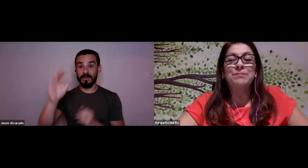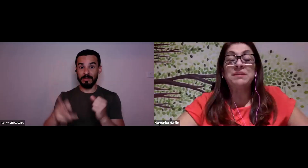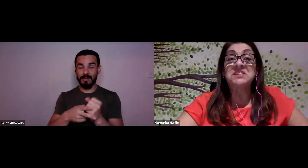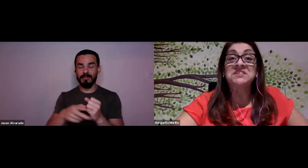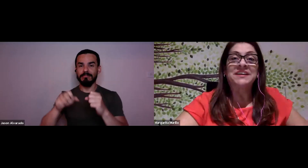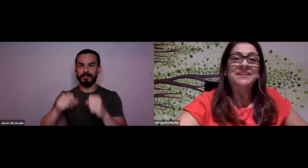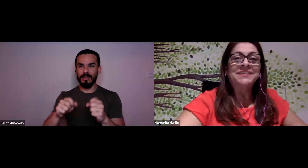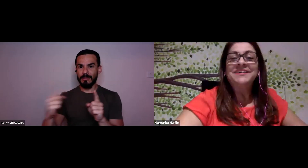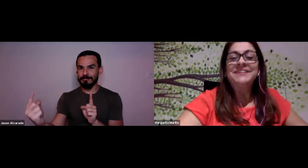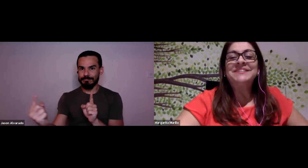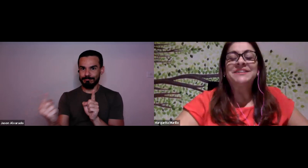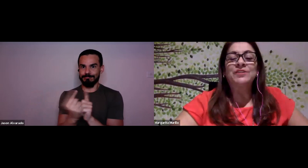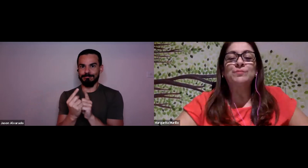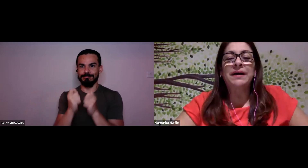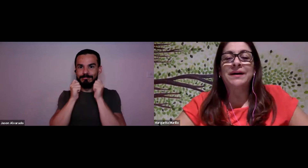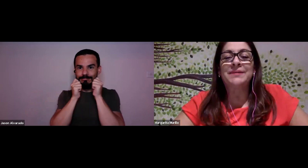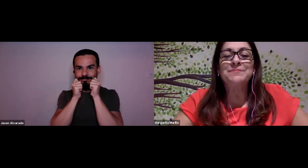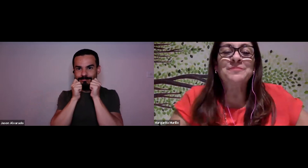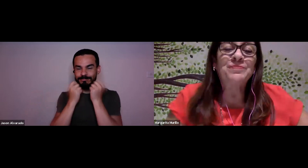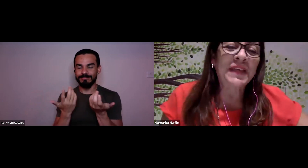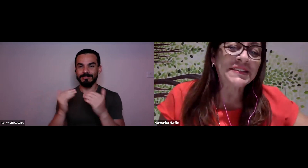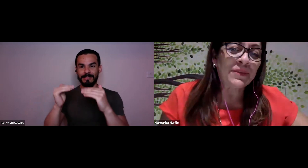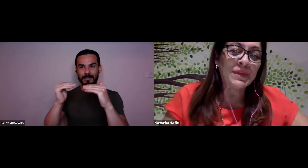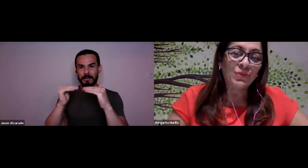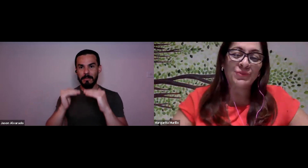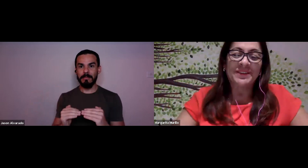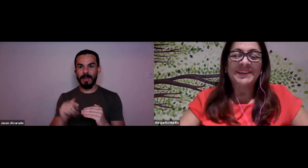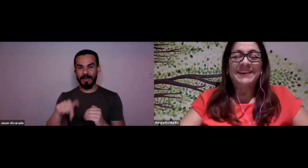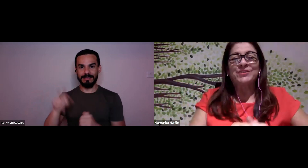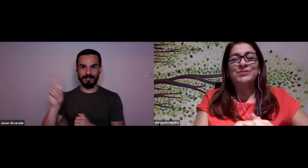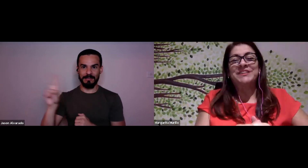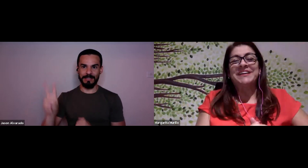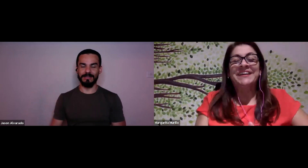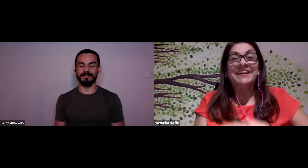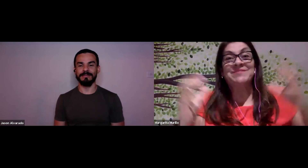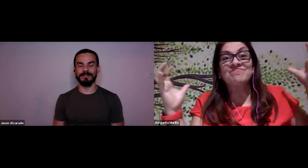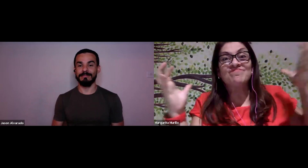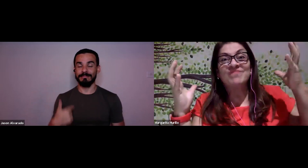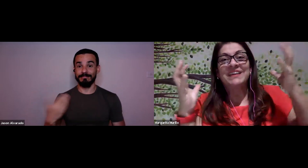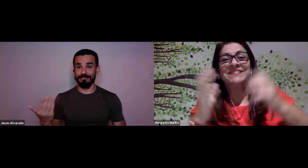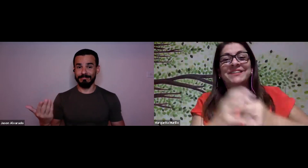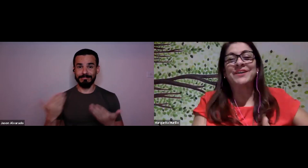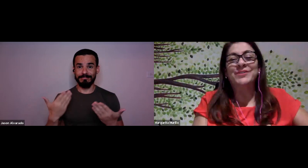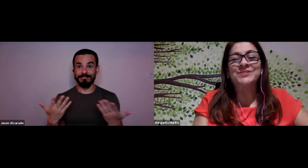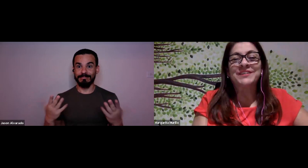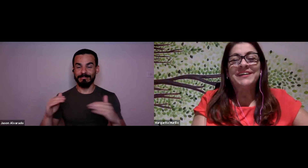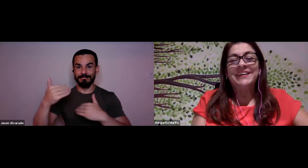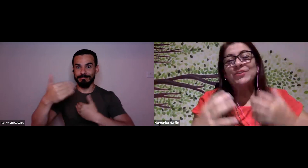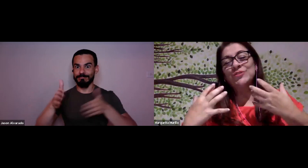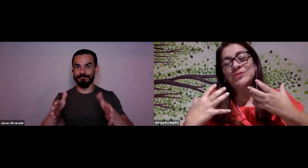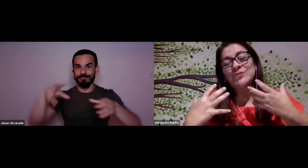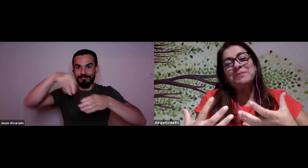hacer una presencialidad si se nos baja este virus que nos tiene encerrados